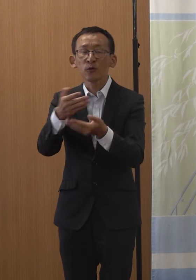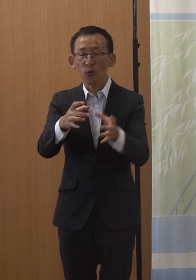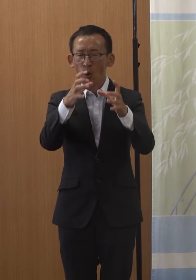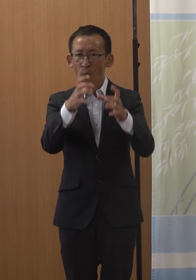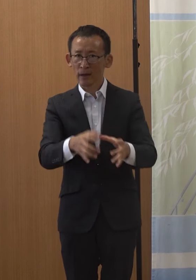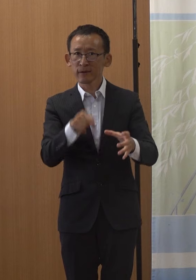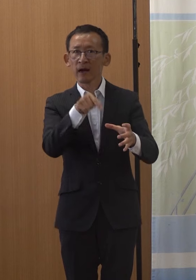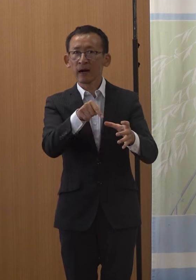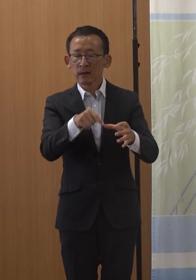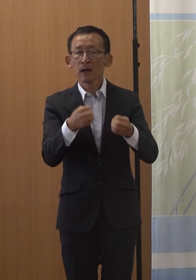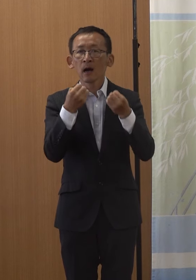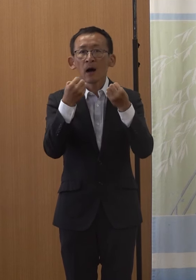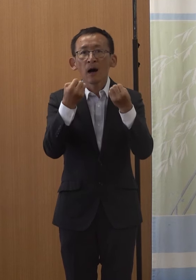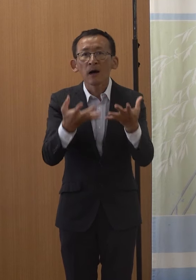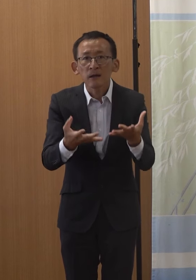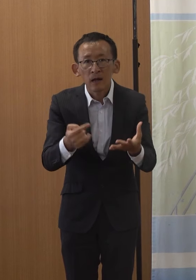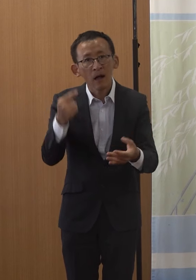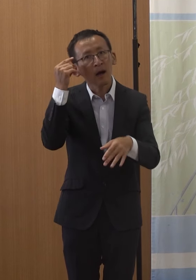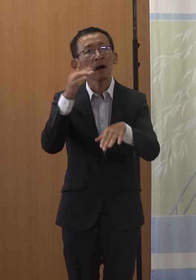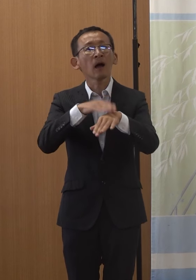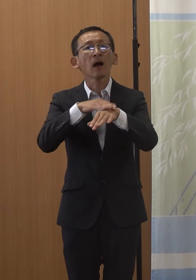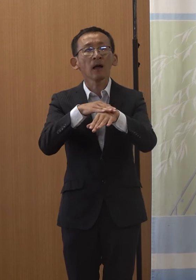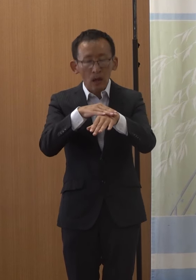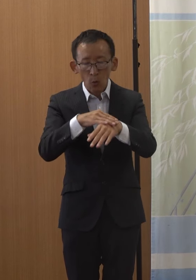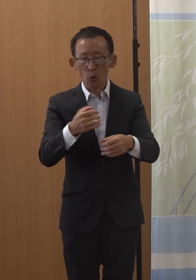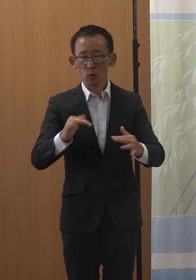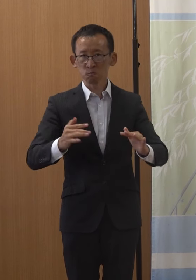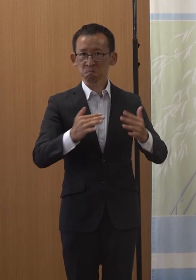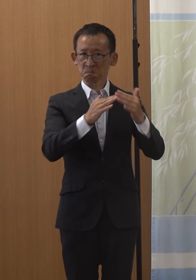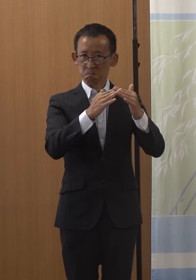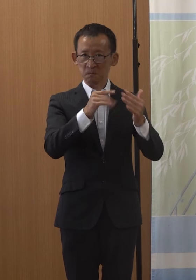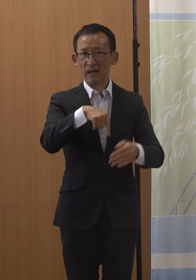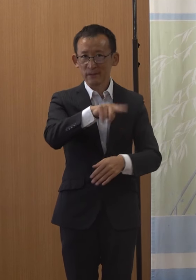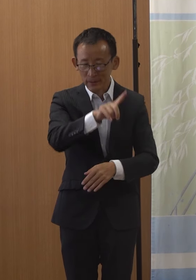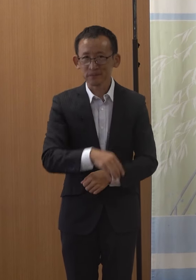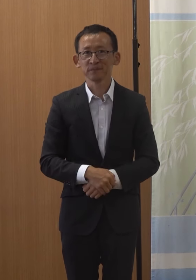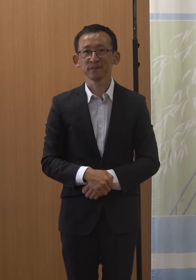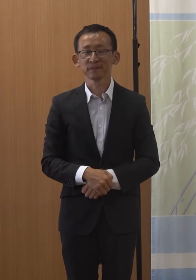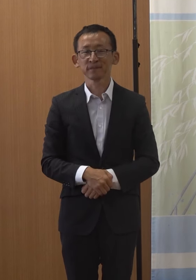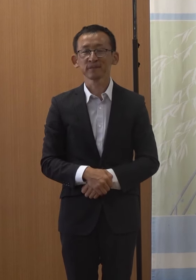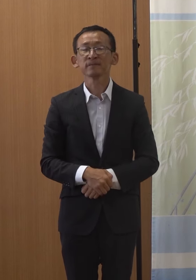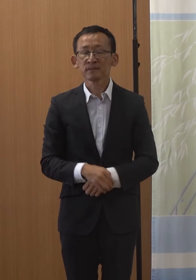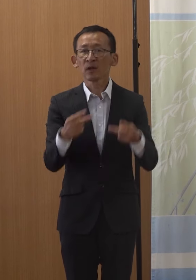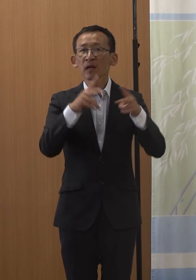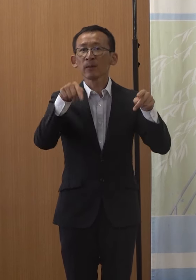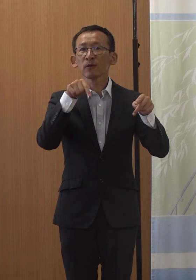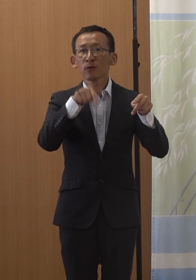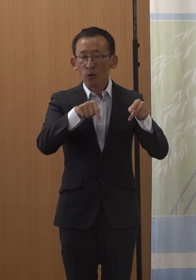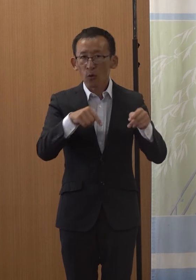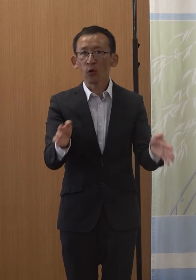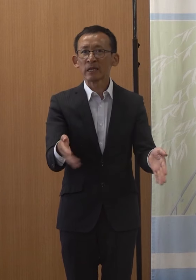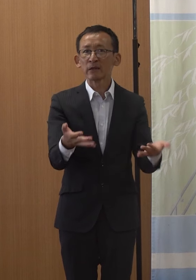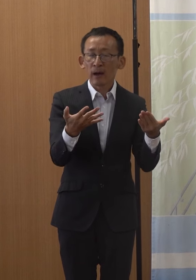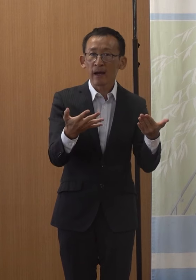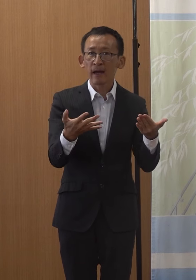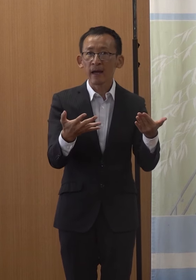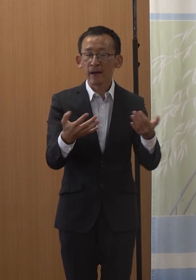たな価値を創造してまいります。イベントの開催を通じまして、街のにぎわいと活力